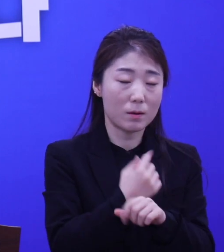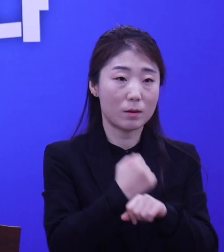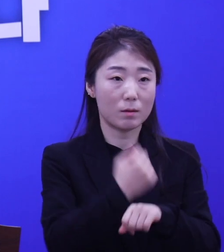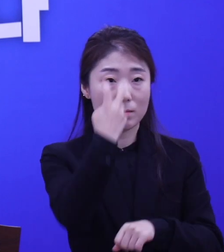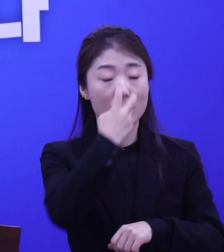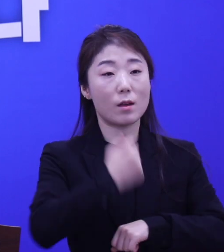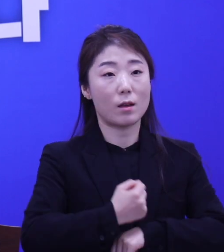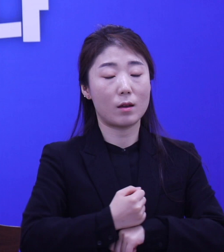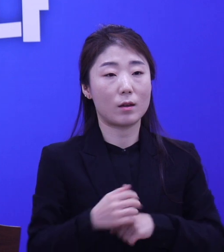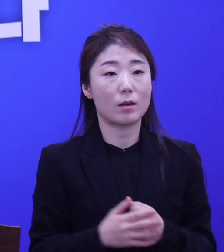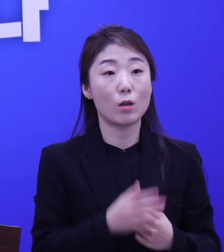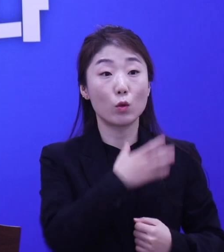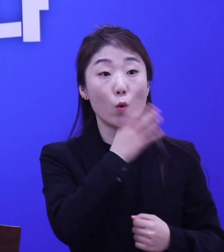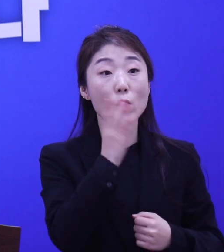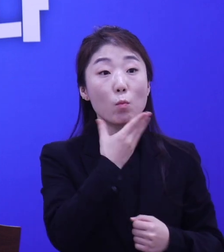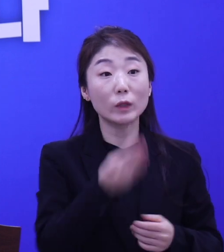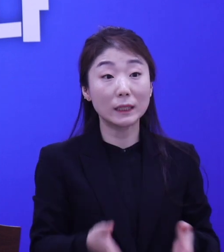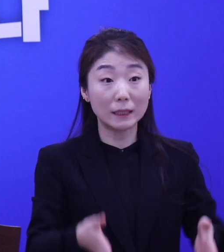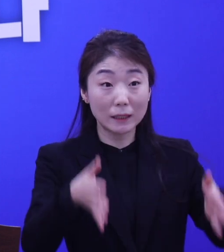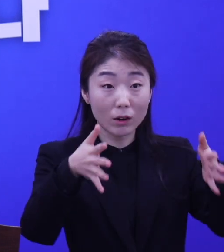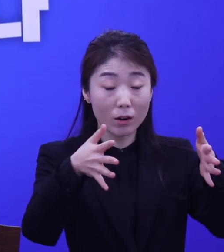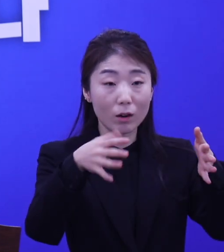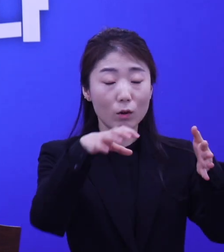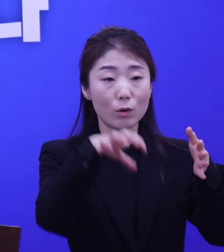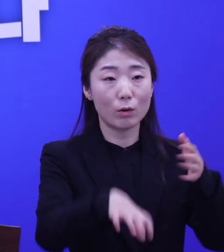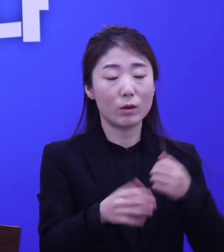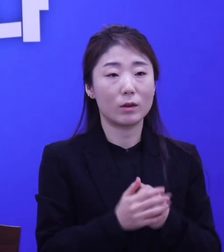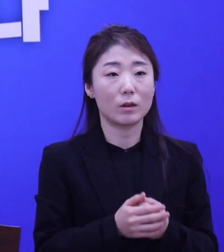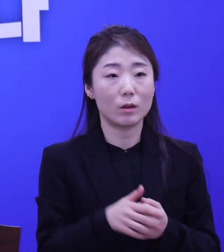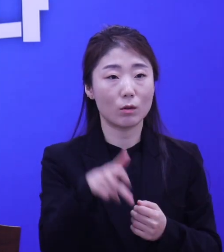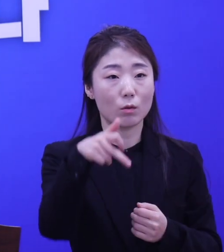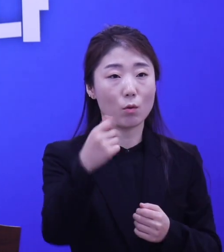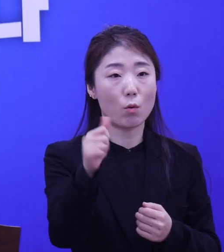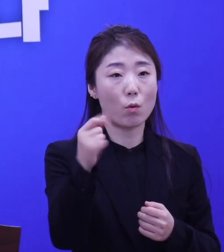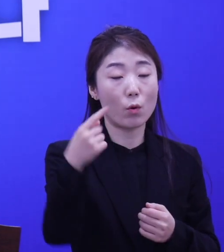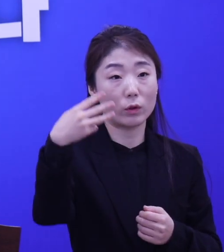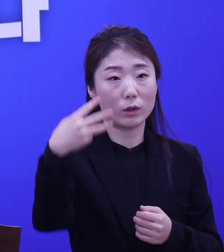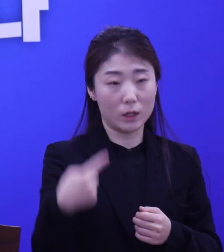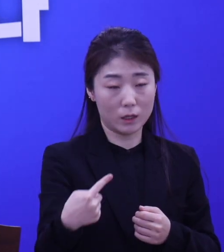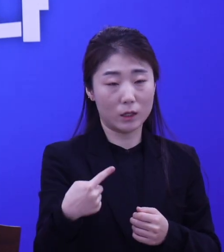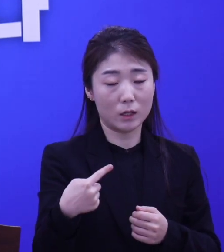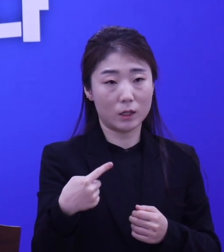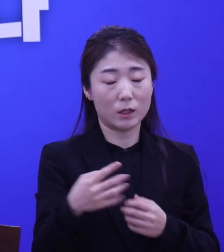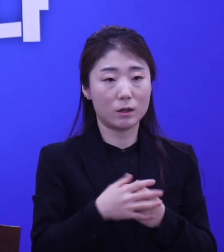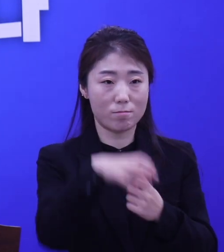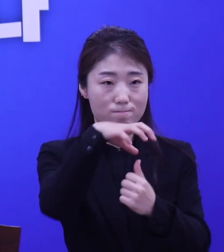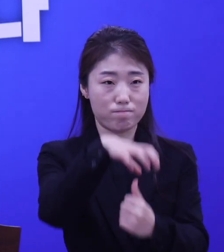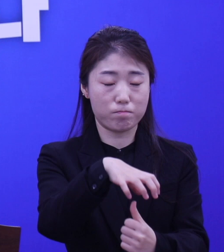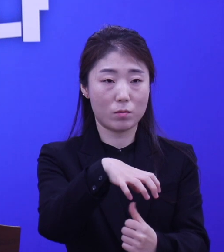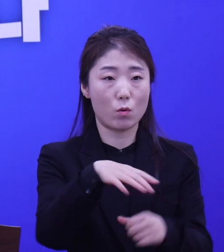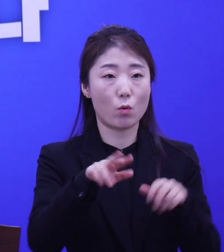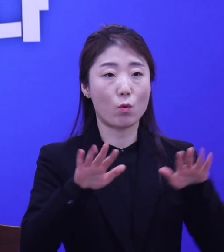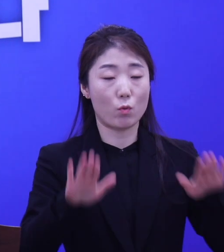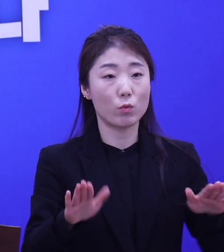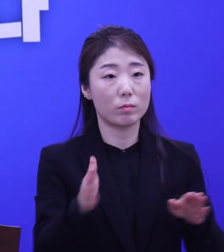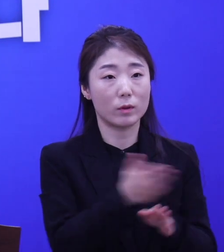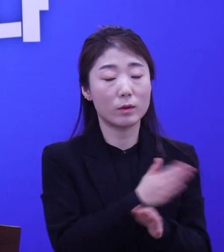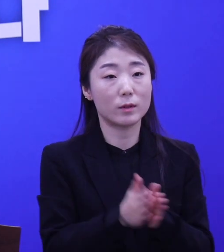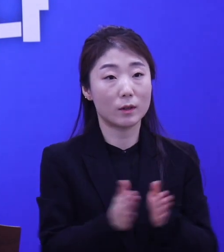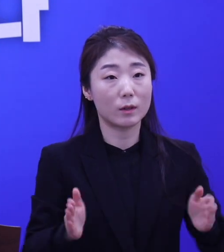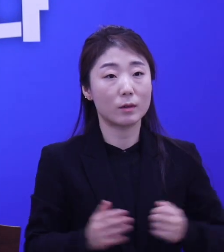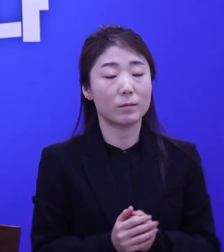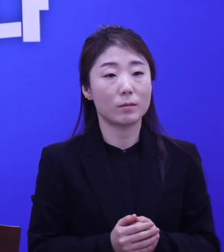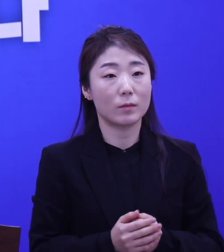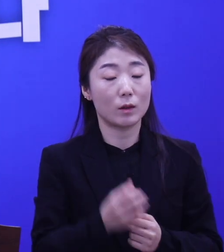노인복지시설은 시설장의 판단에 따라 선제적인 코호트 격리를 오늘부터 시행하도록 하겠습니다. 이와